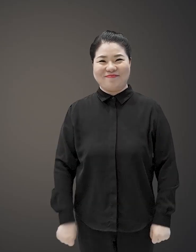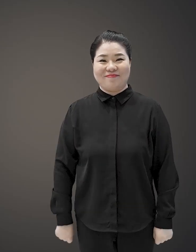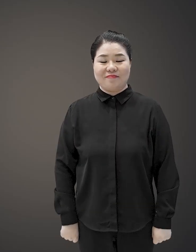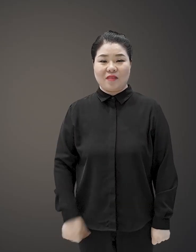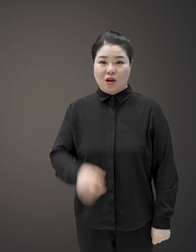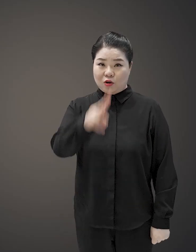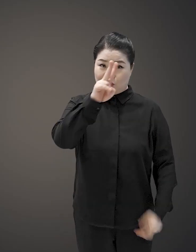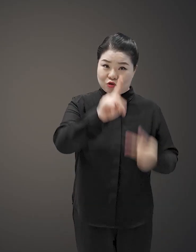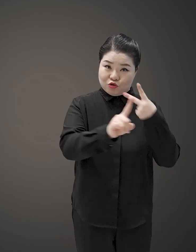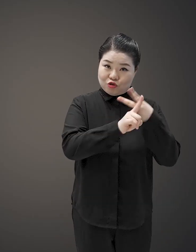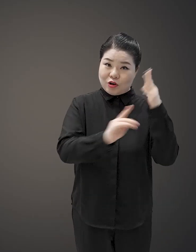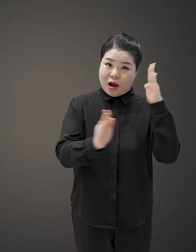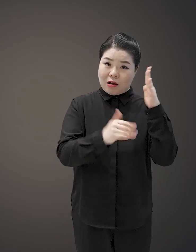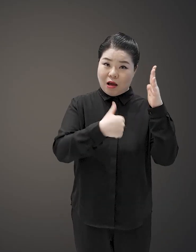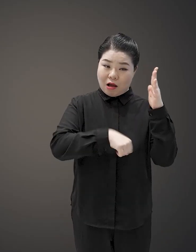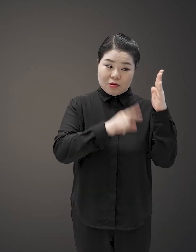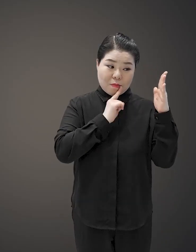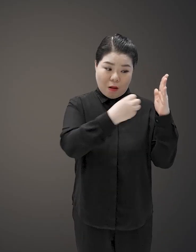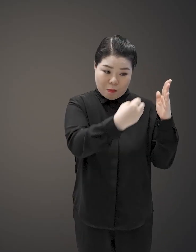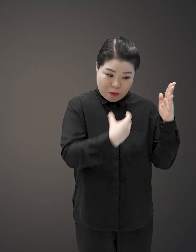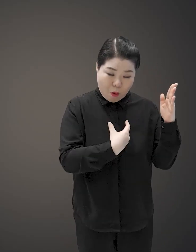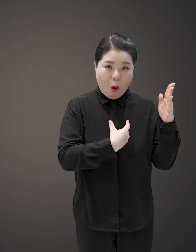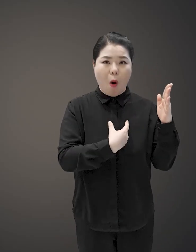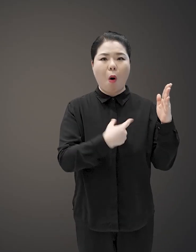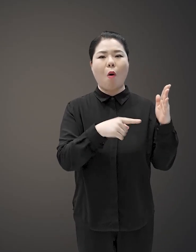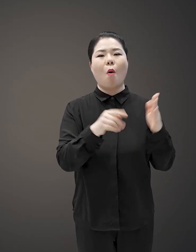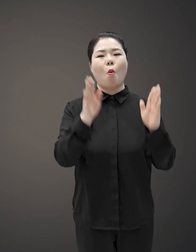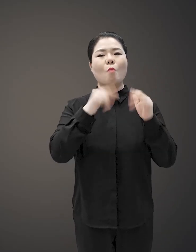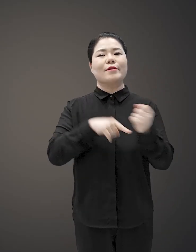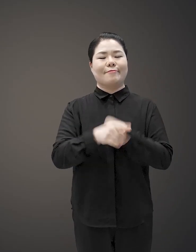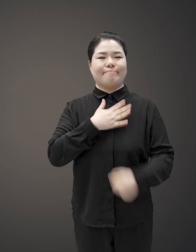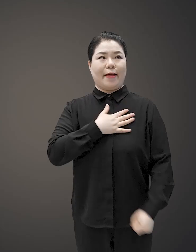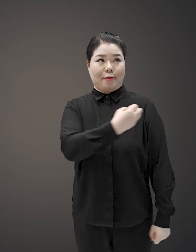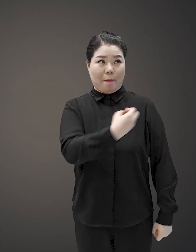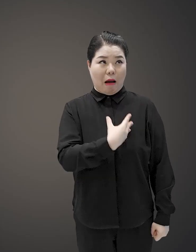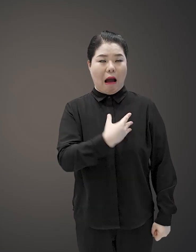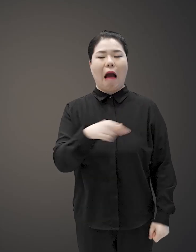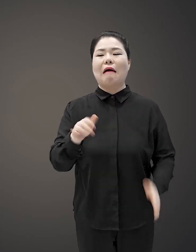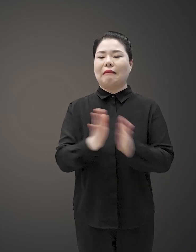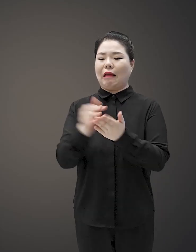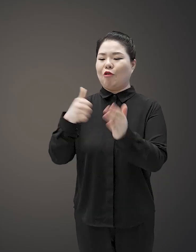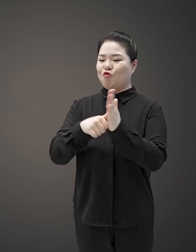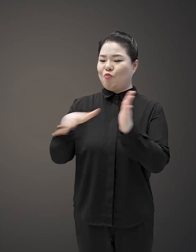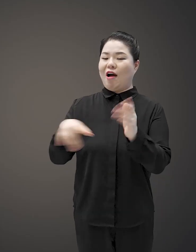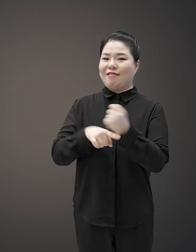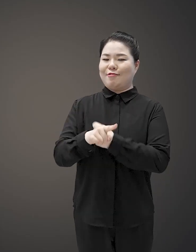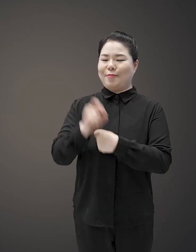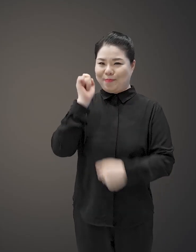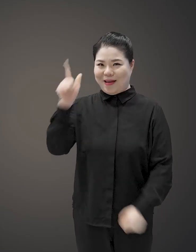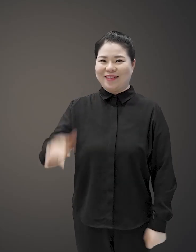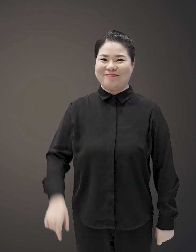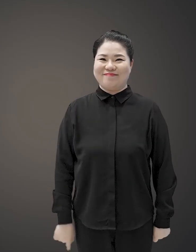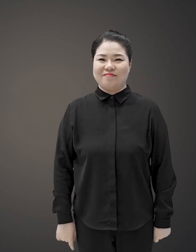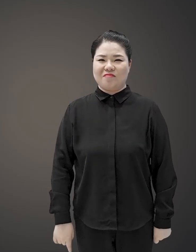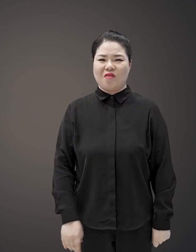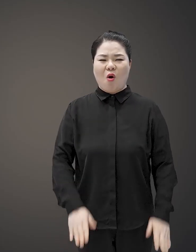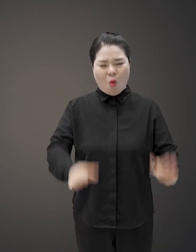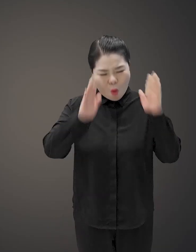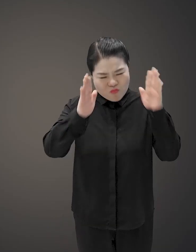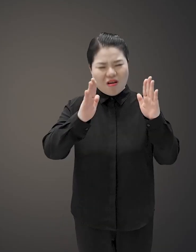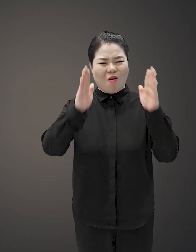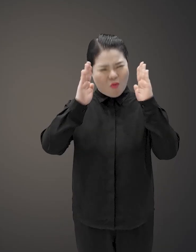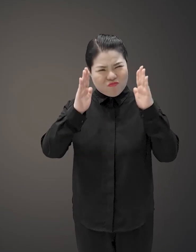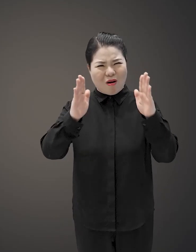중학생 아들 입에서 왜 공부해야 하는지 알겠다 라는 말이 튀어나온 순간 왜 이 책이 엄청나게 유명한지 그 이유를 깨달았다.